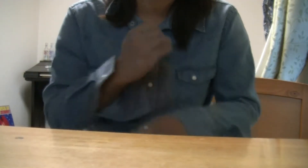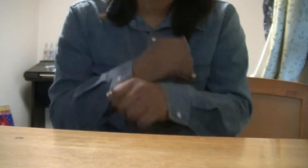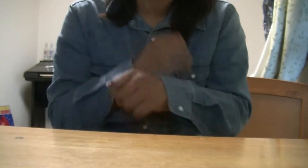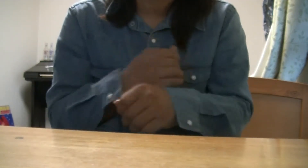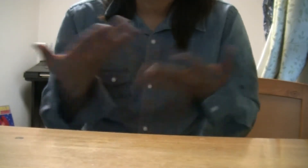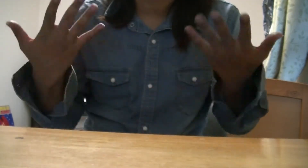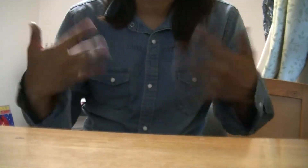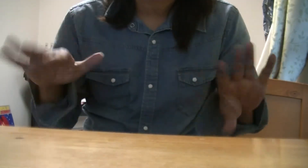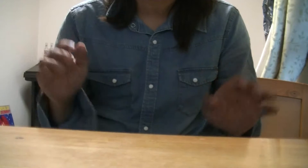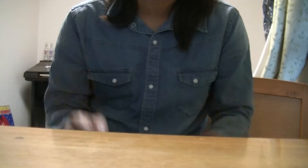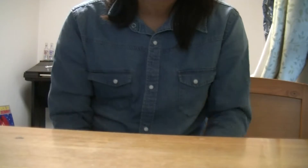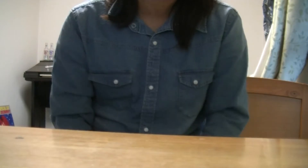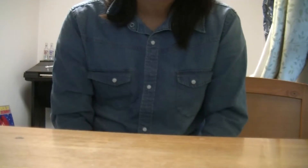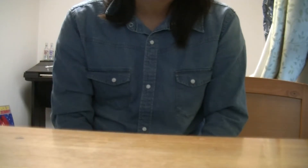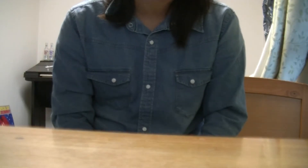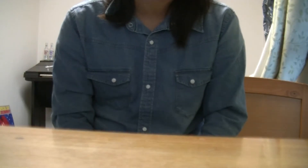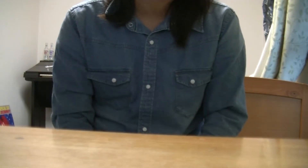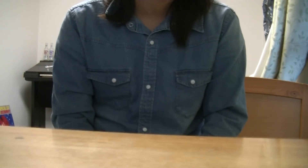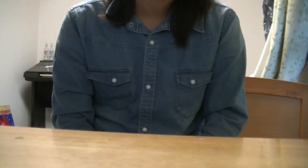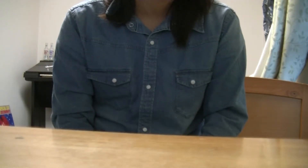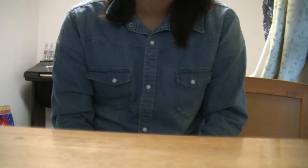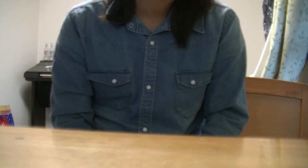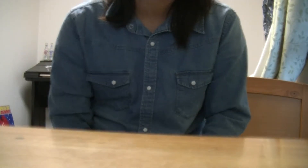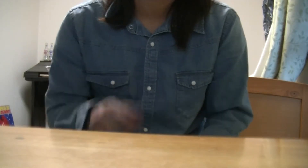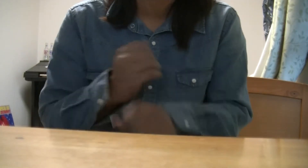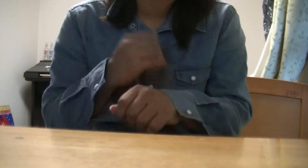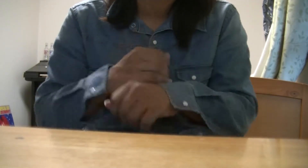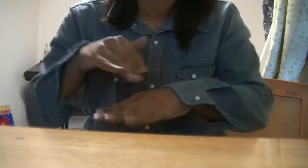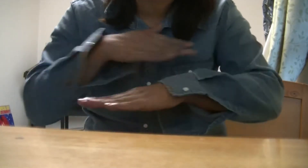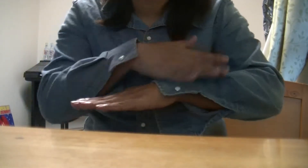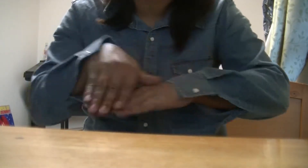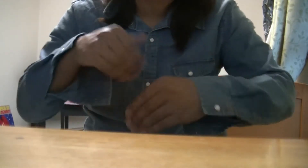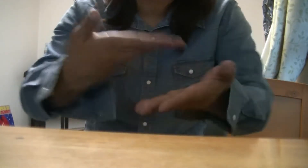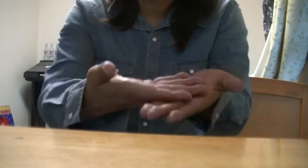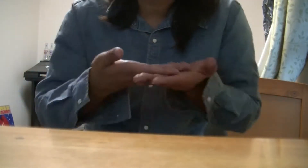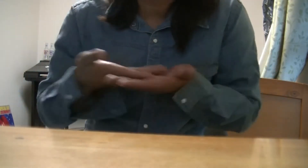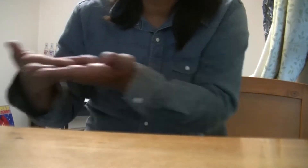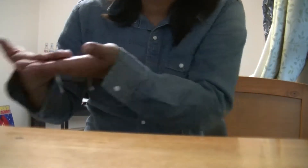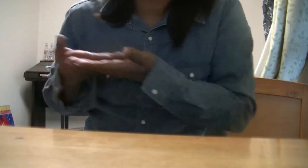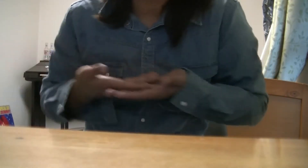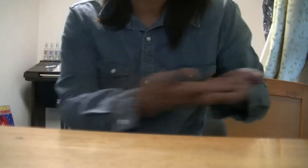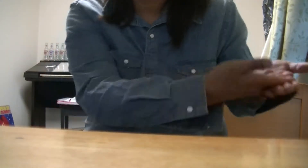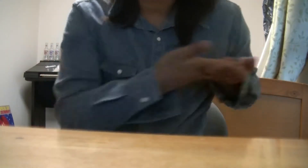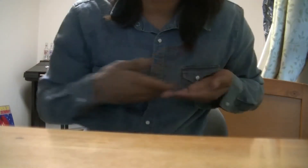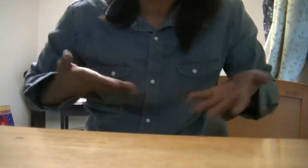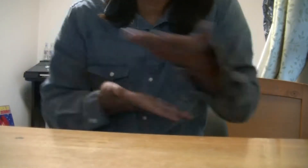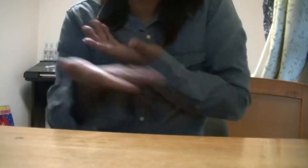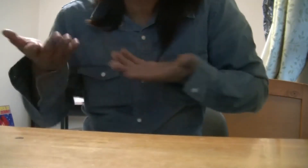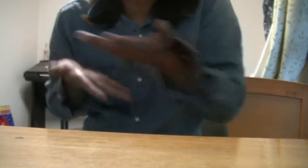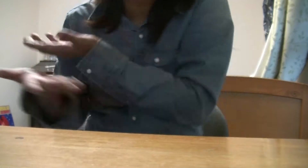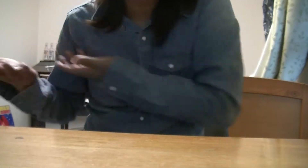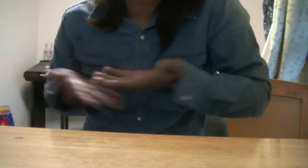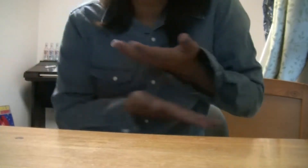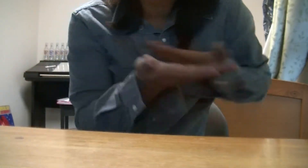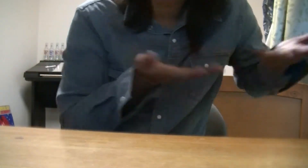。勝手に愛されます。人が集まってきて集まってきて仕方がないです。